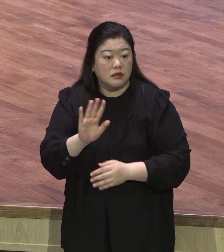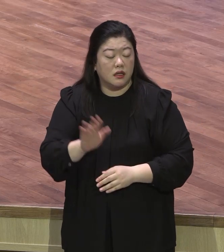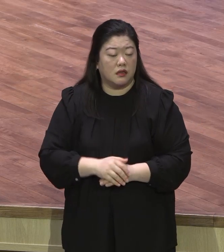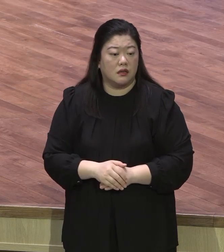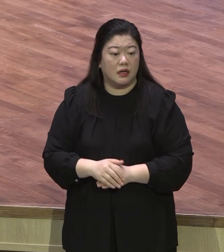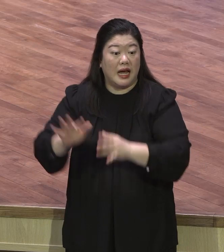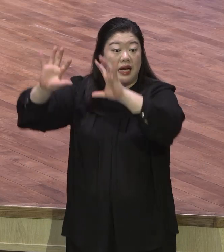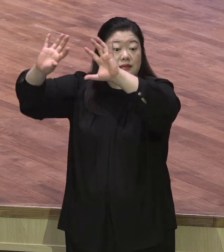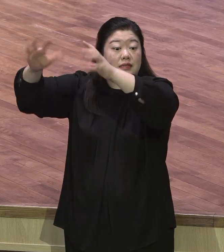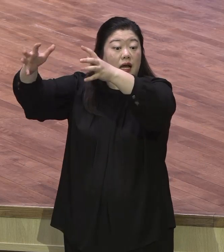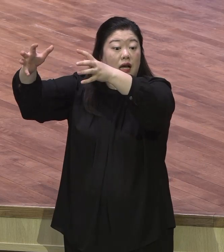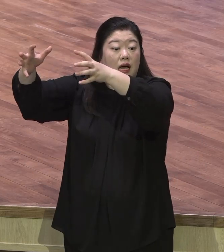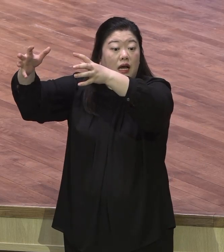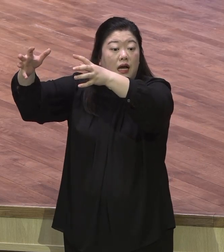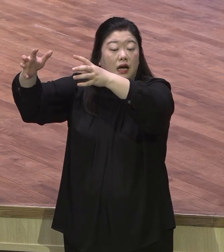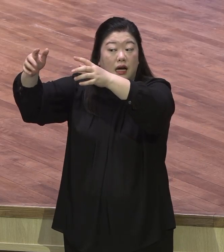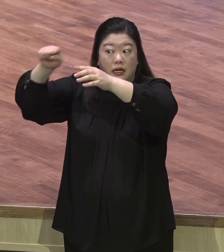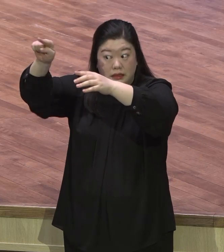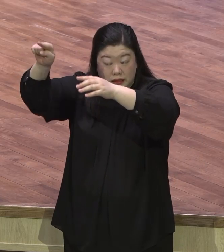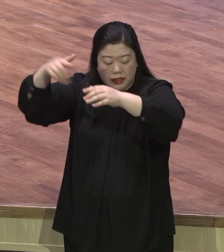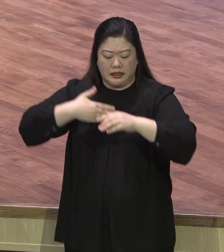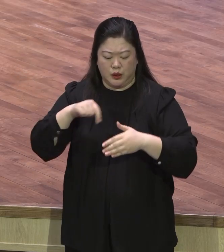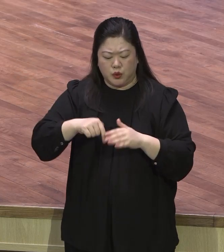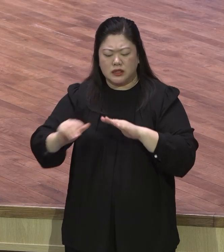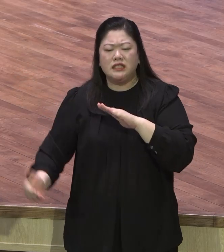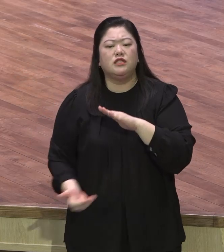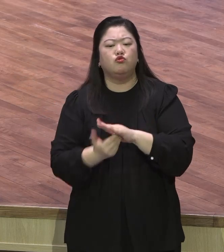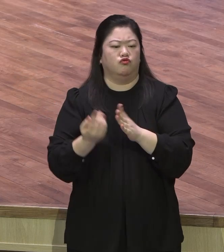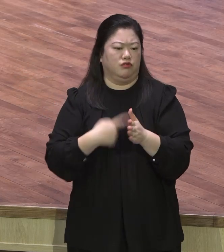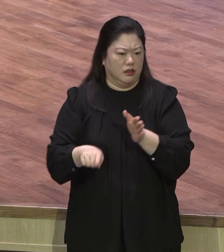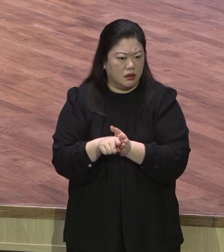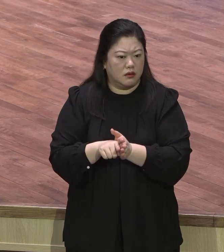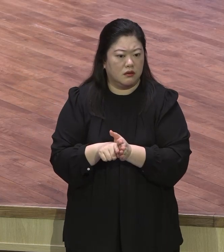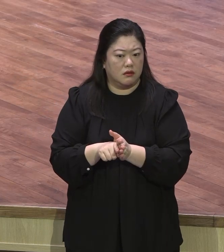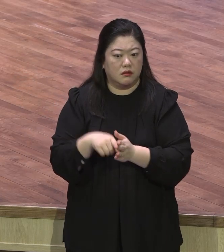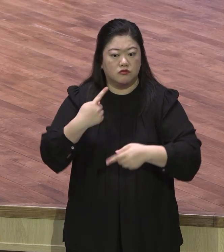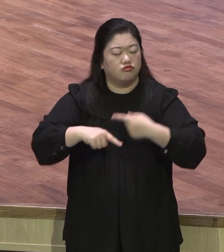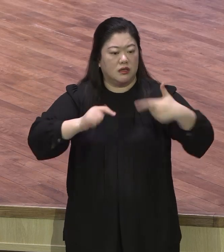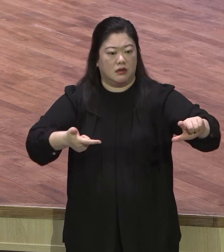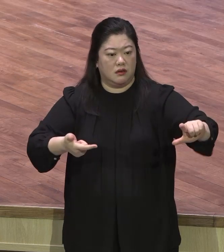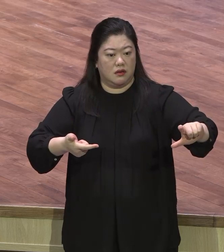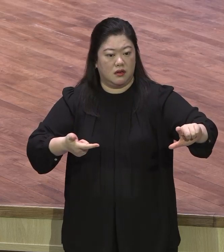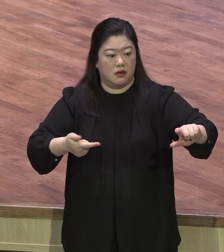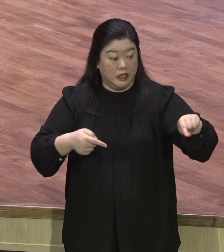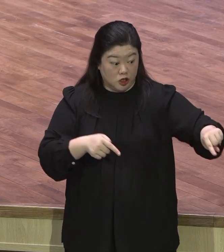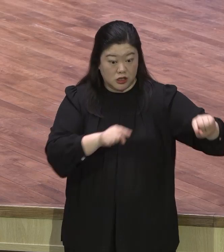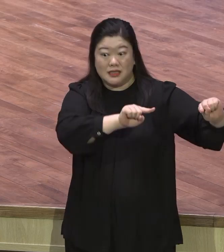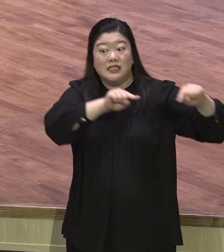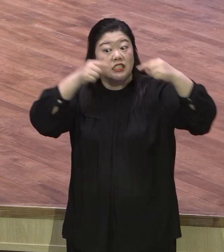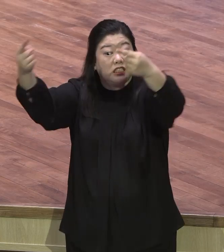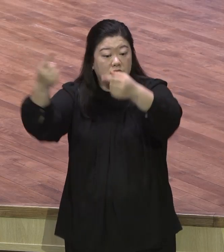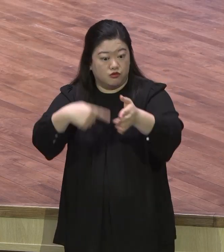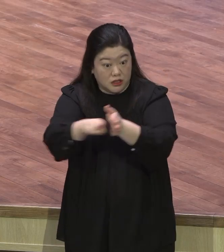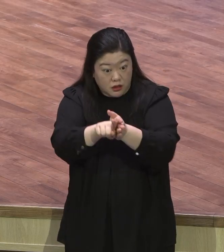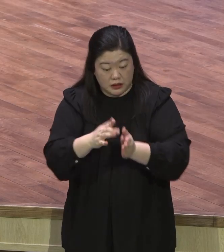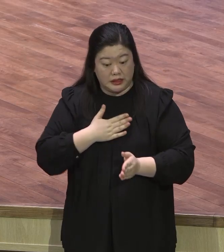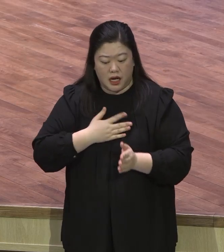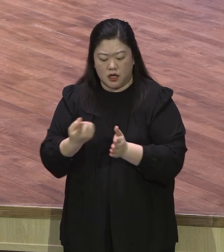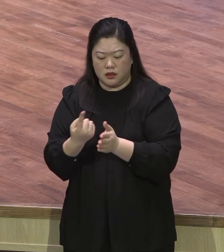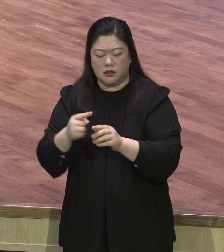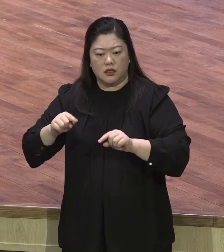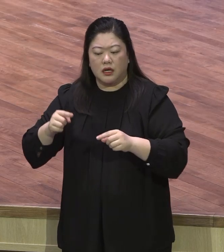우리 가운데 이루어지도록 기도하라고 그랬어요. 우리 가운데 이루어지도록 여기에 기독교 복음의 핵심입니다.